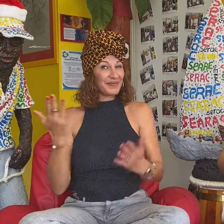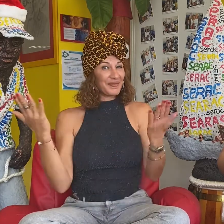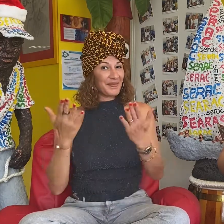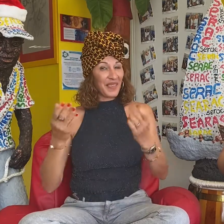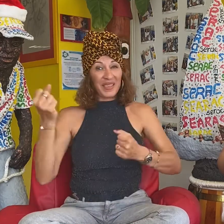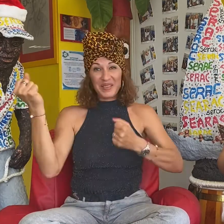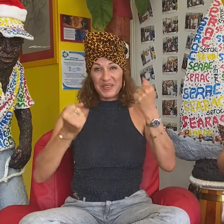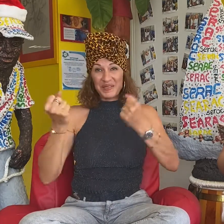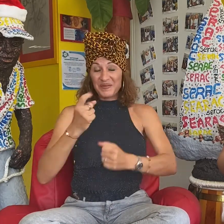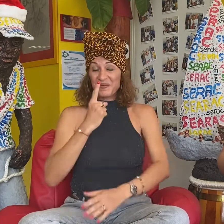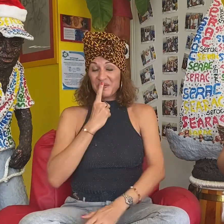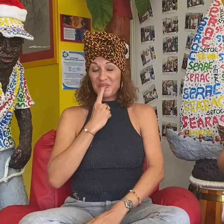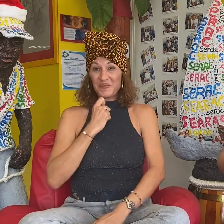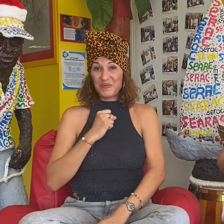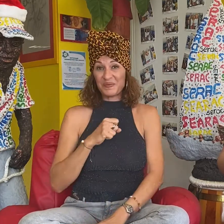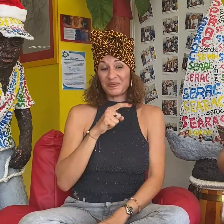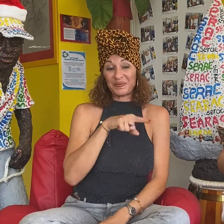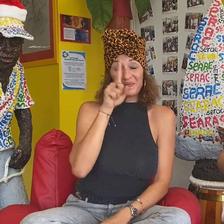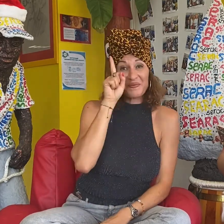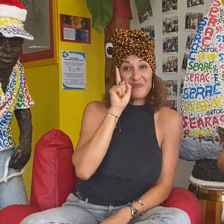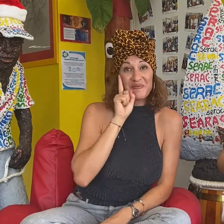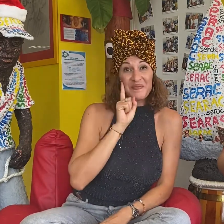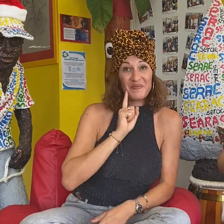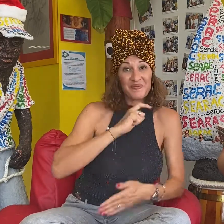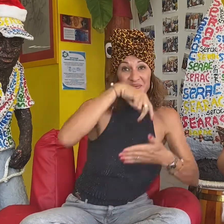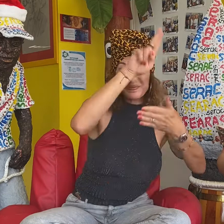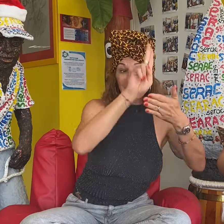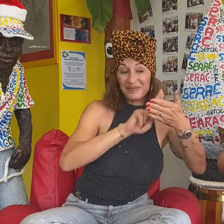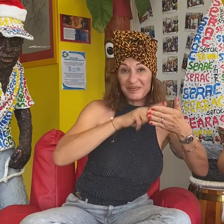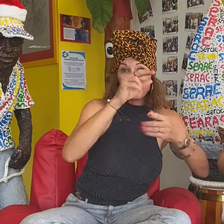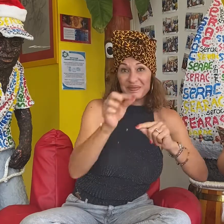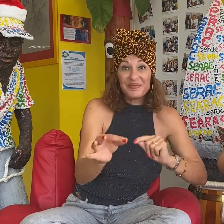Pili peint une dinette.